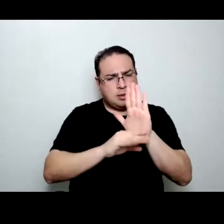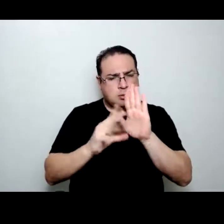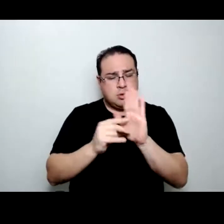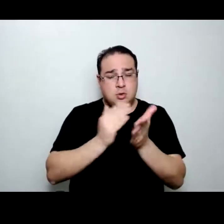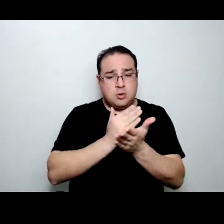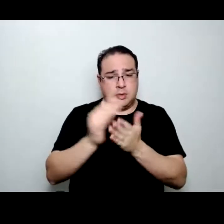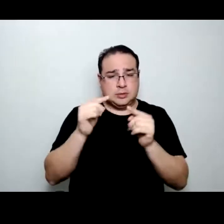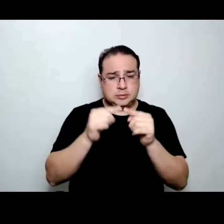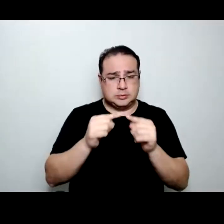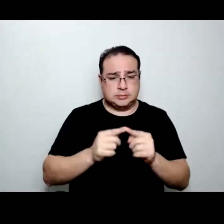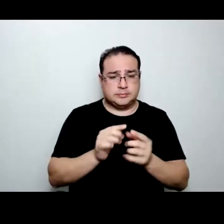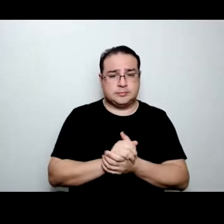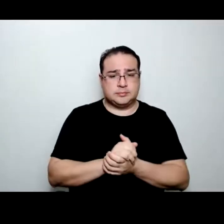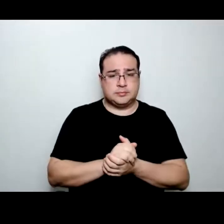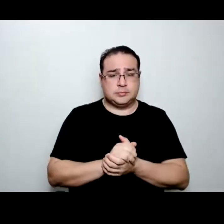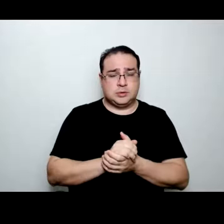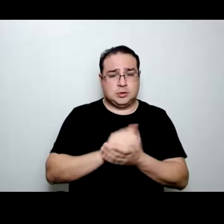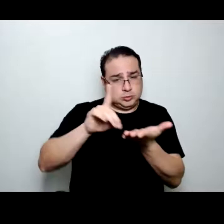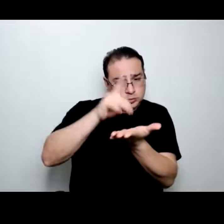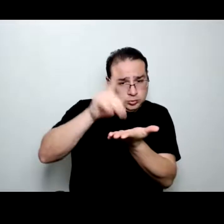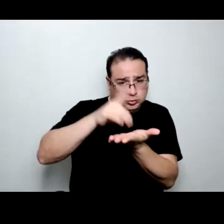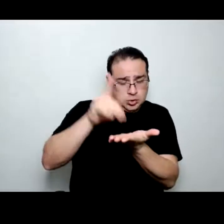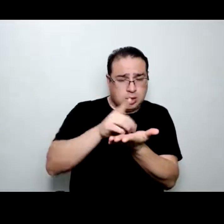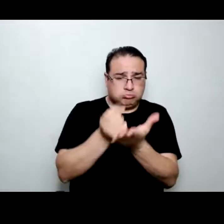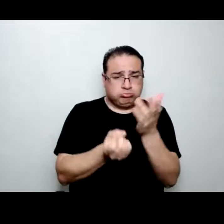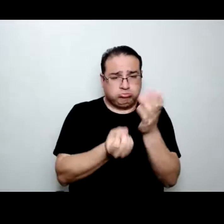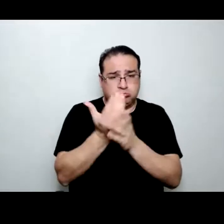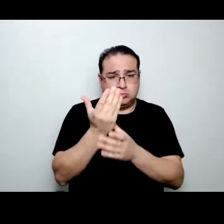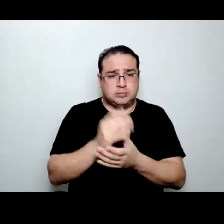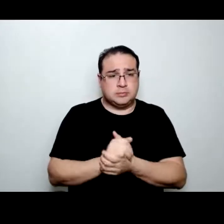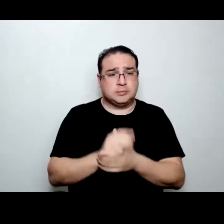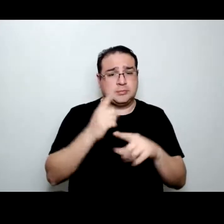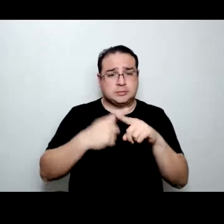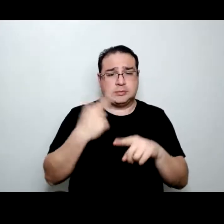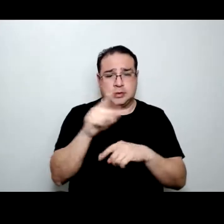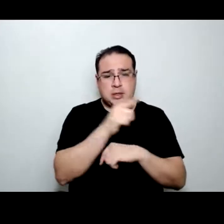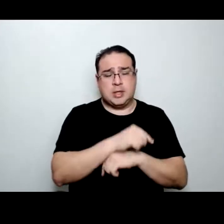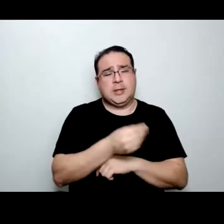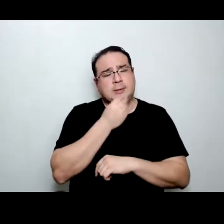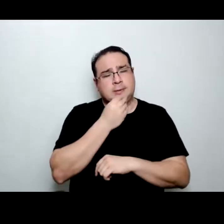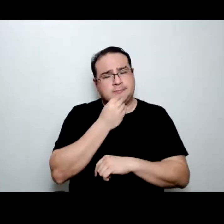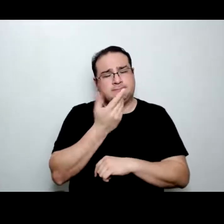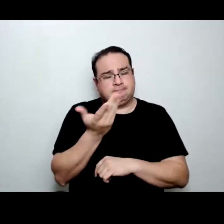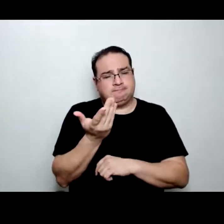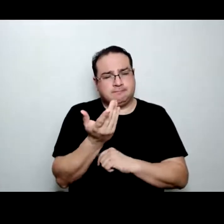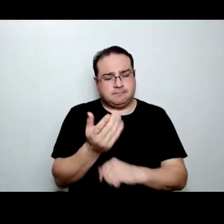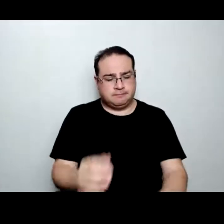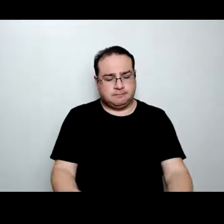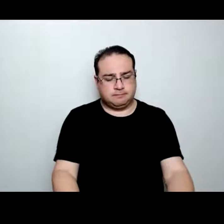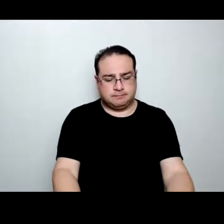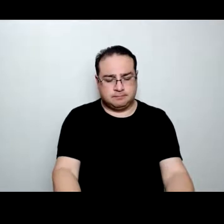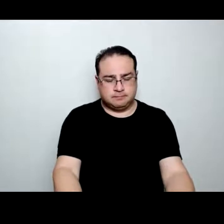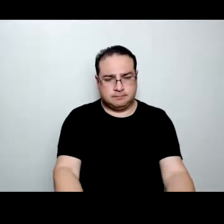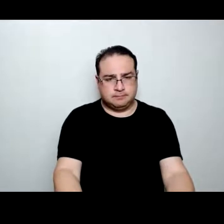de um dicionário, né? Se por um lado tem, obviamente,